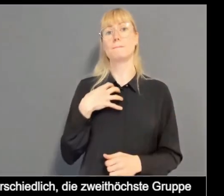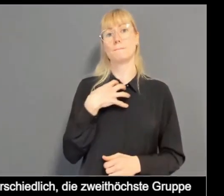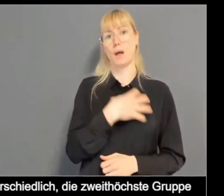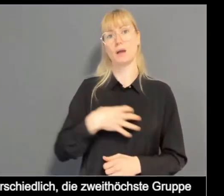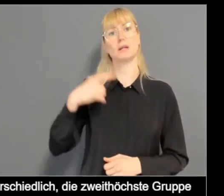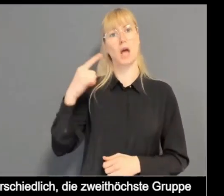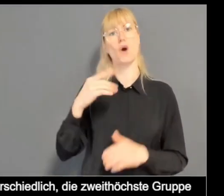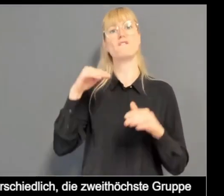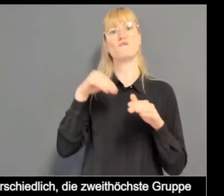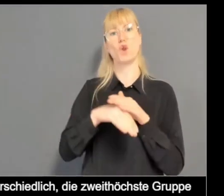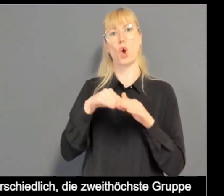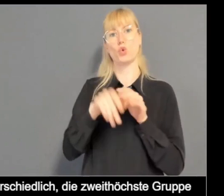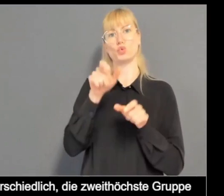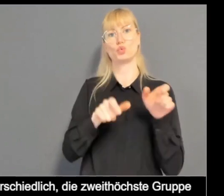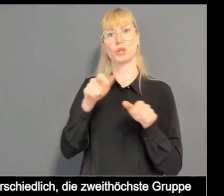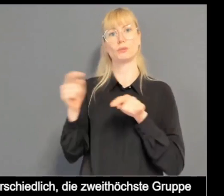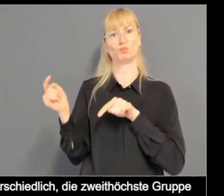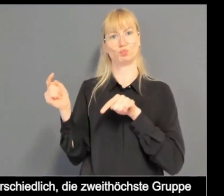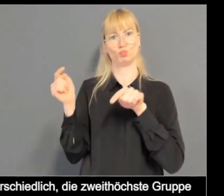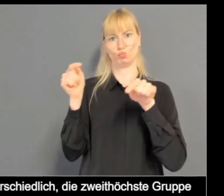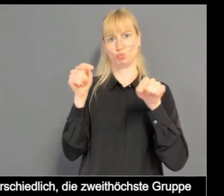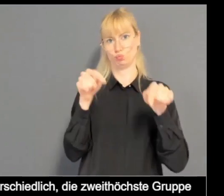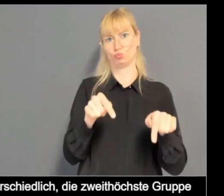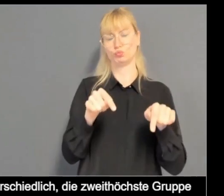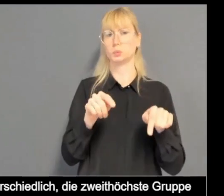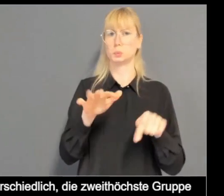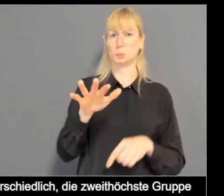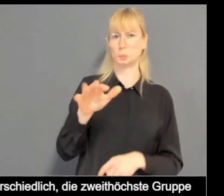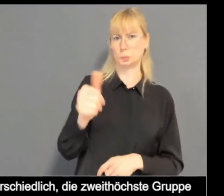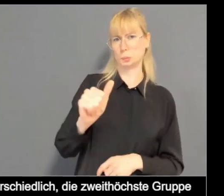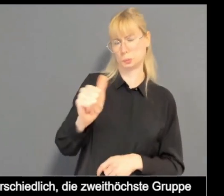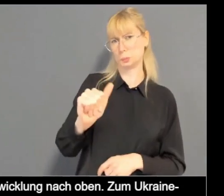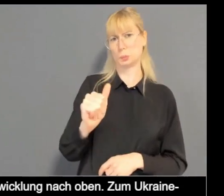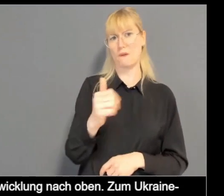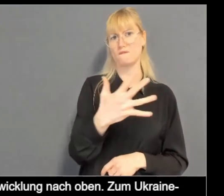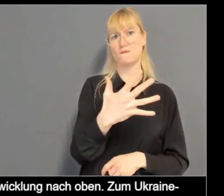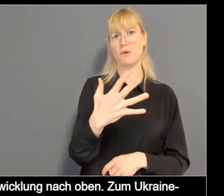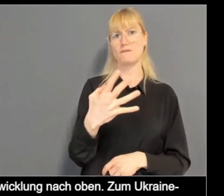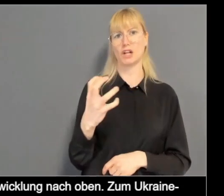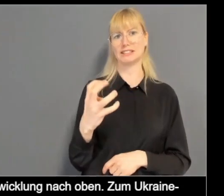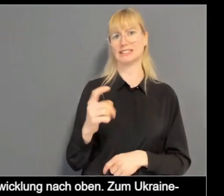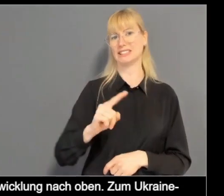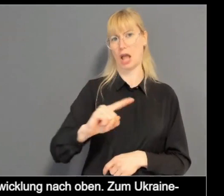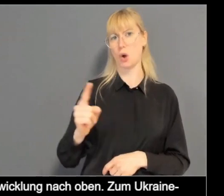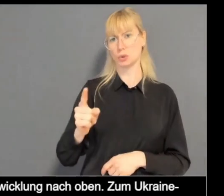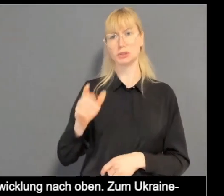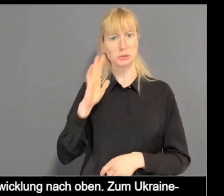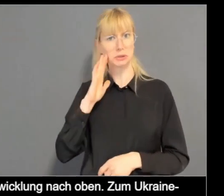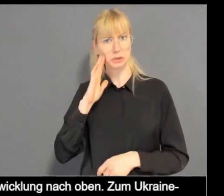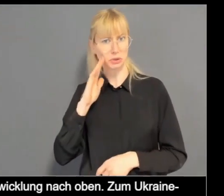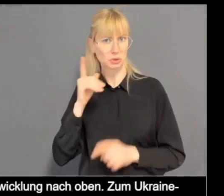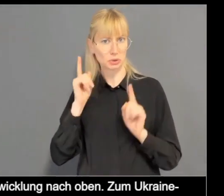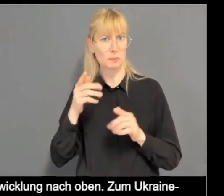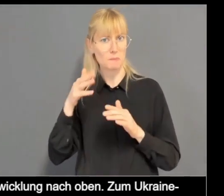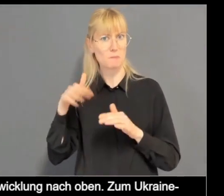fliehen, inzwischen haben wir ja auch in Bayern jetzt Größenordnung 45.000, es werden sicherlich noch mehr werden.